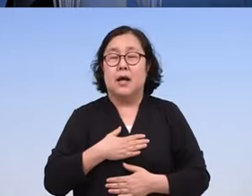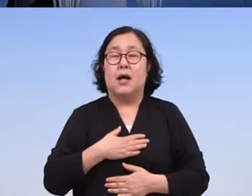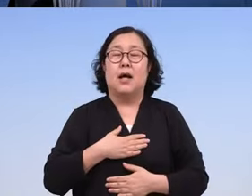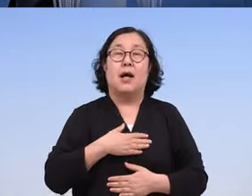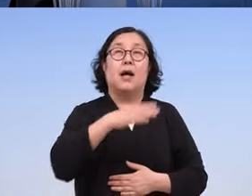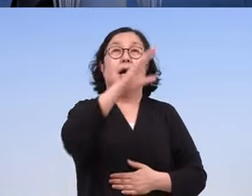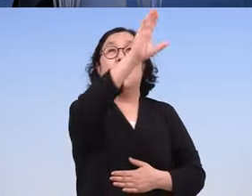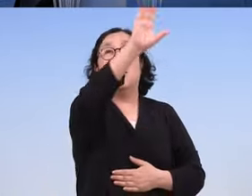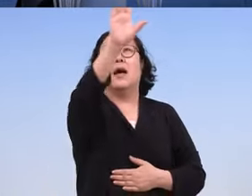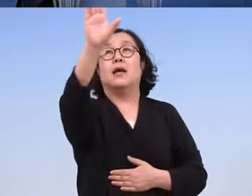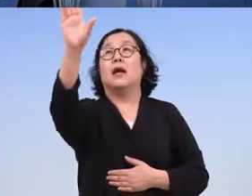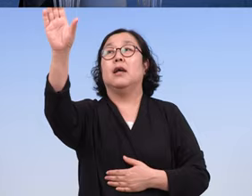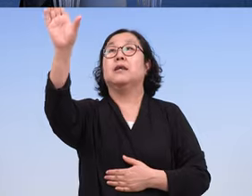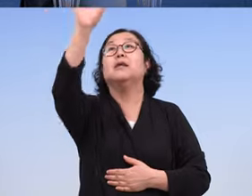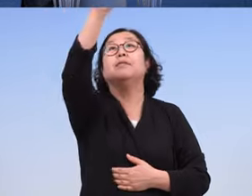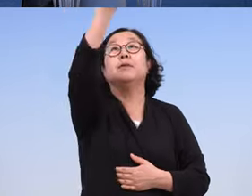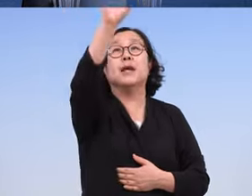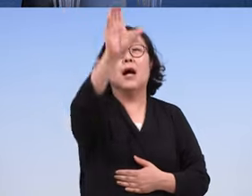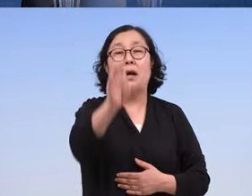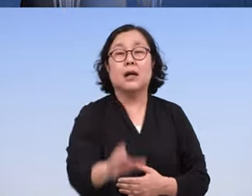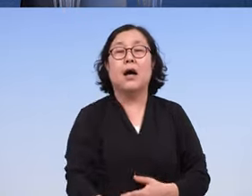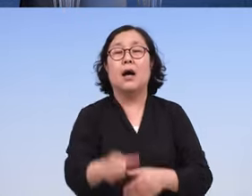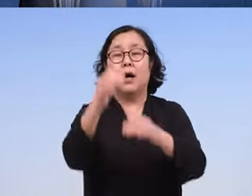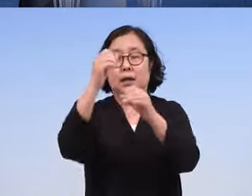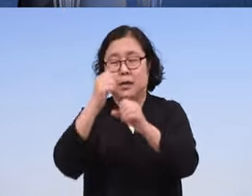나의 십자가 지고